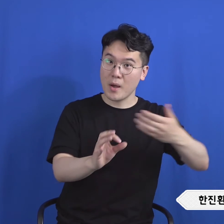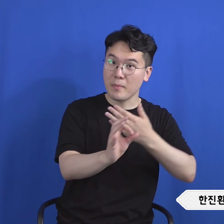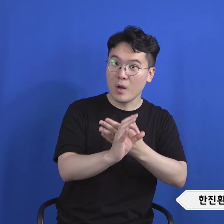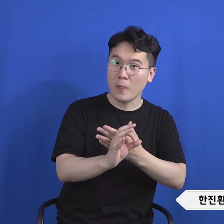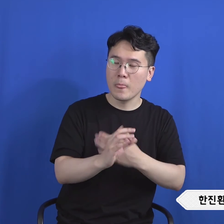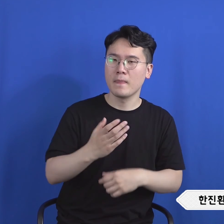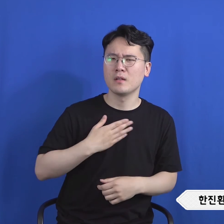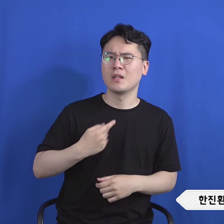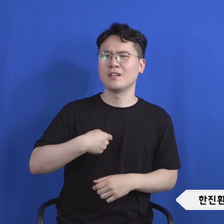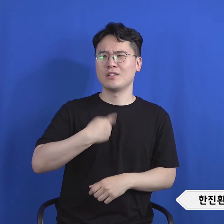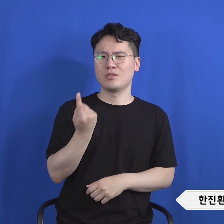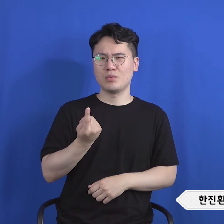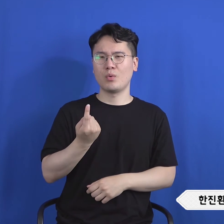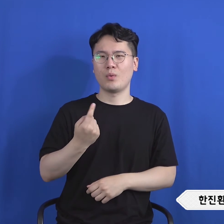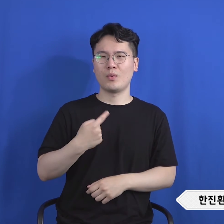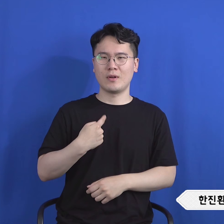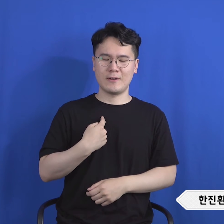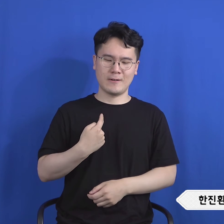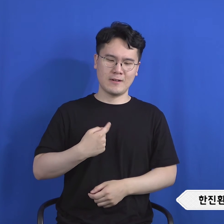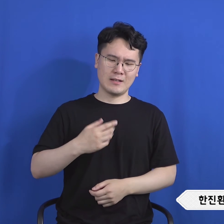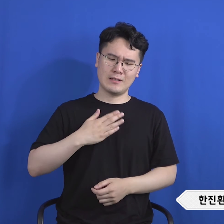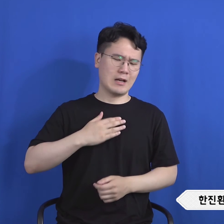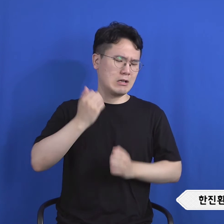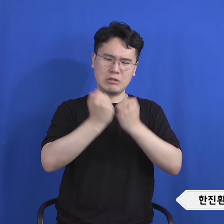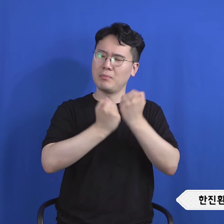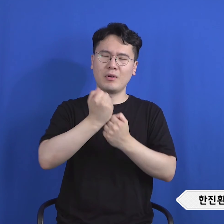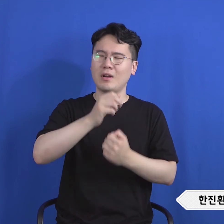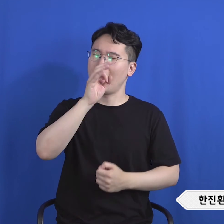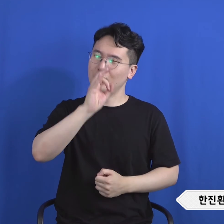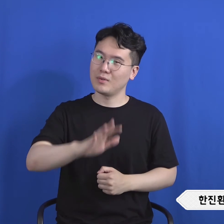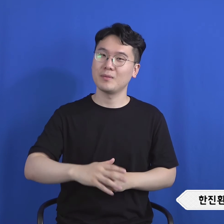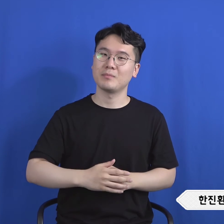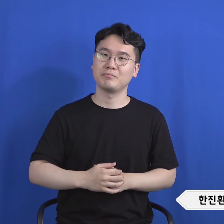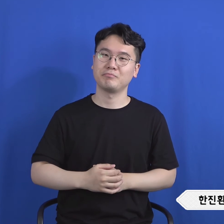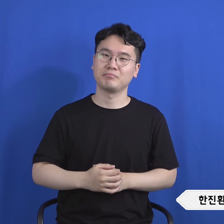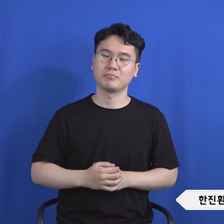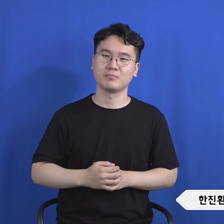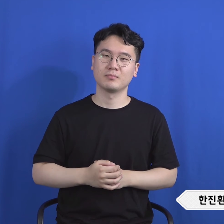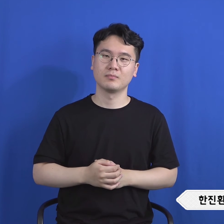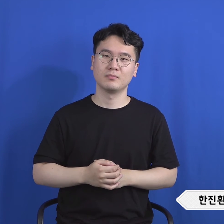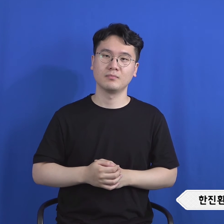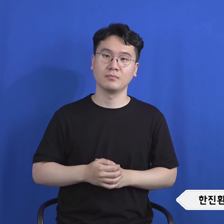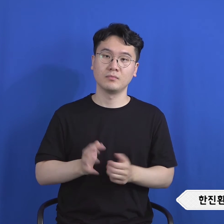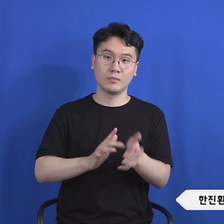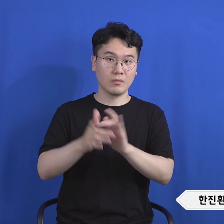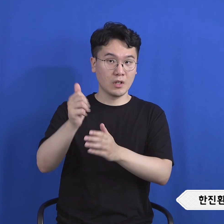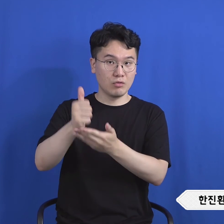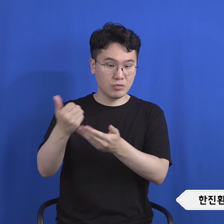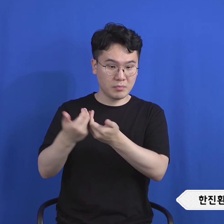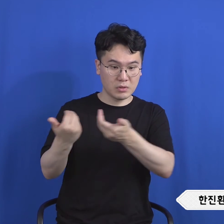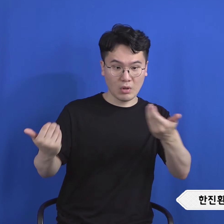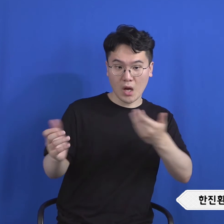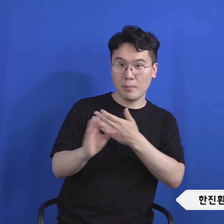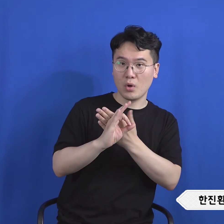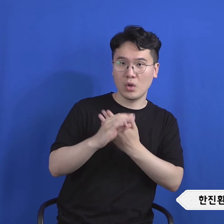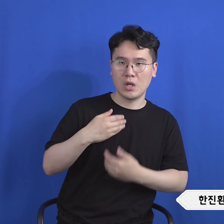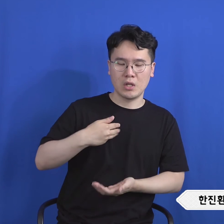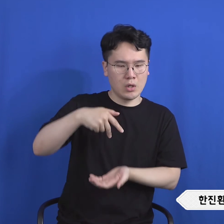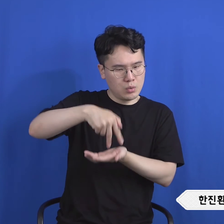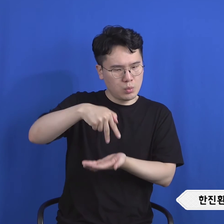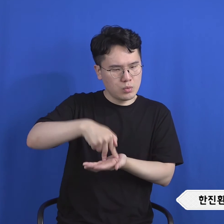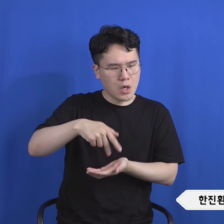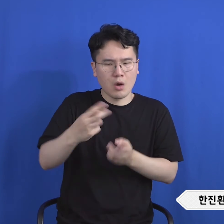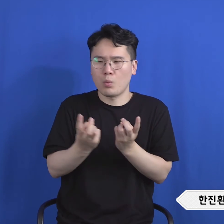정체성을 설명할 수가 없기 때문입니다. 나 자신의 자긍심도 프라이드도 설명할 수가 없기 때문입니다. 예수님 떠나서는 내